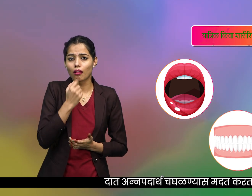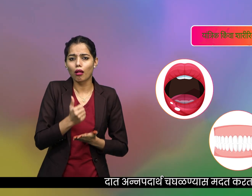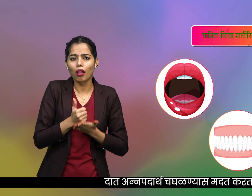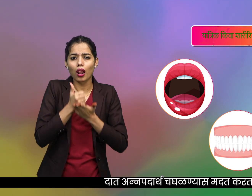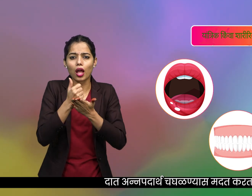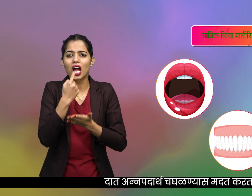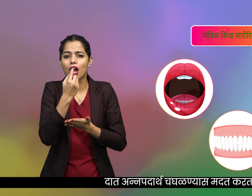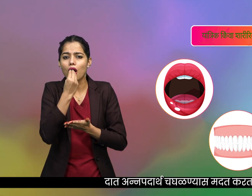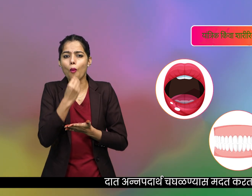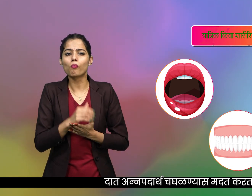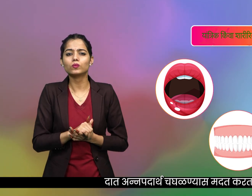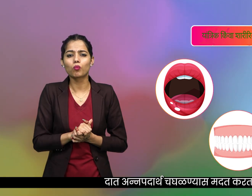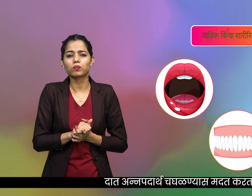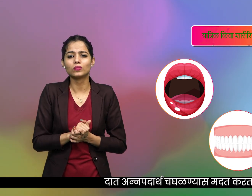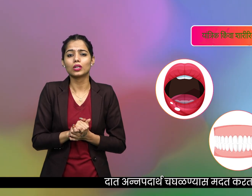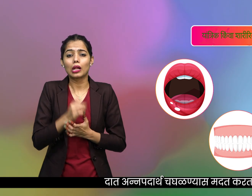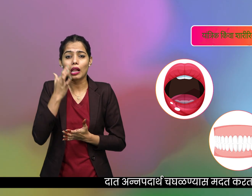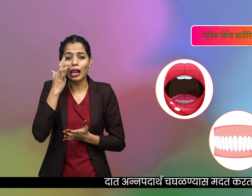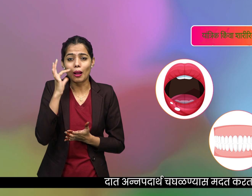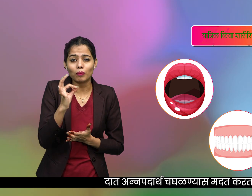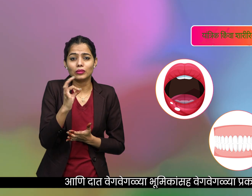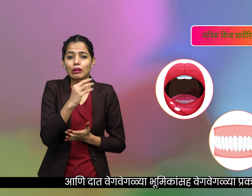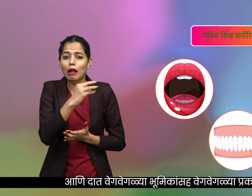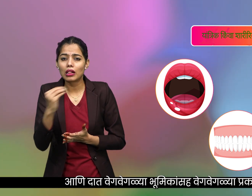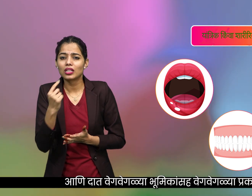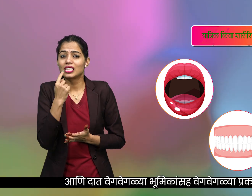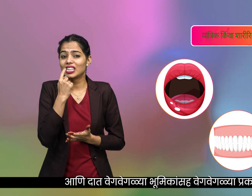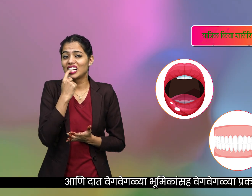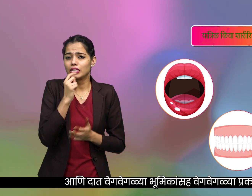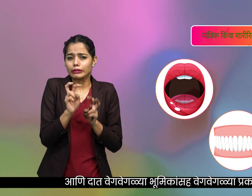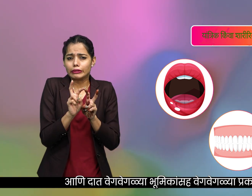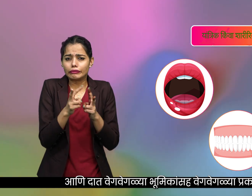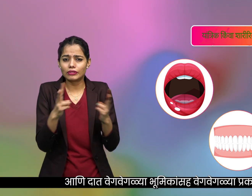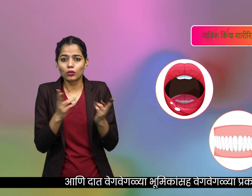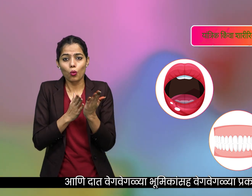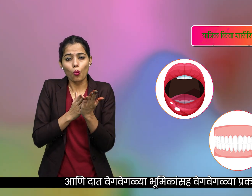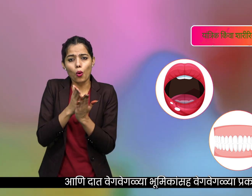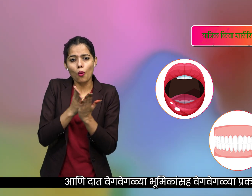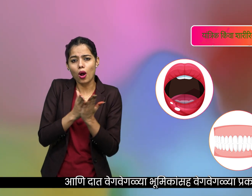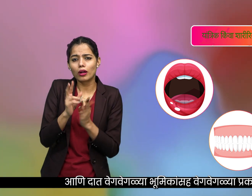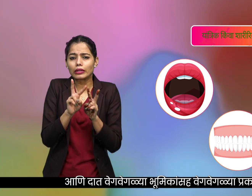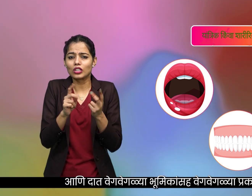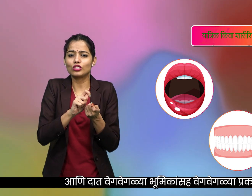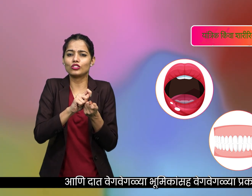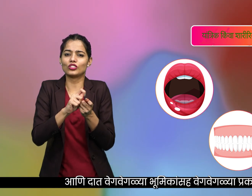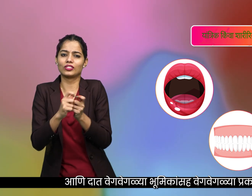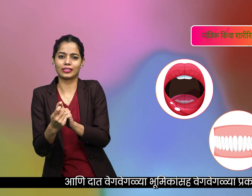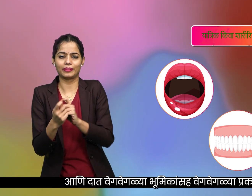दात अन्नपदार्थ चघळण्यास मदत करतात आणि दात वेगवेगळ्या भूमिकांसह वेगवेगळ्या प्रकारचे